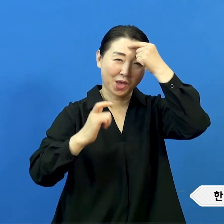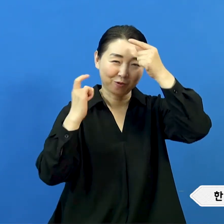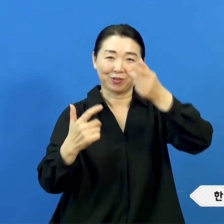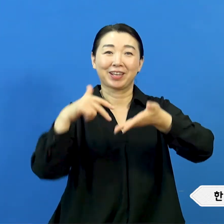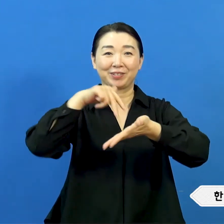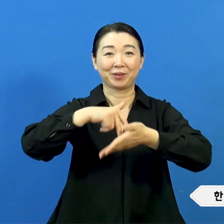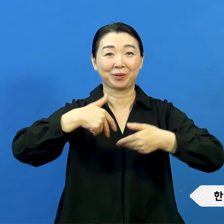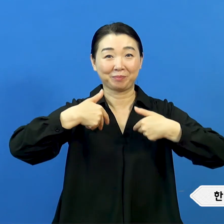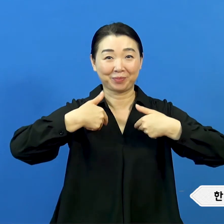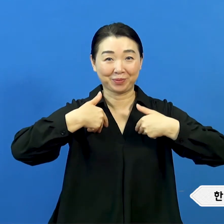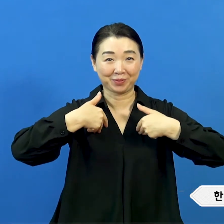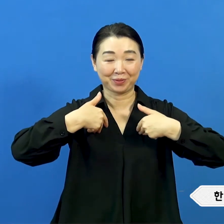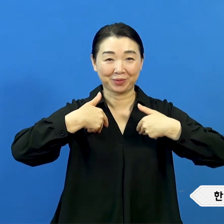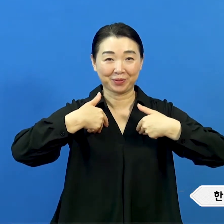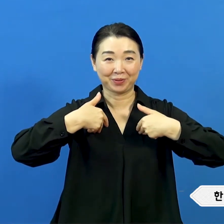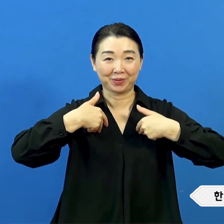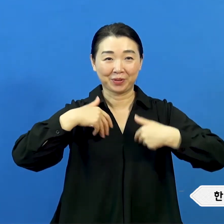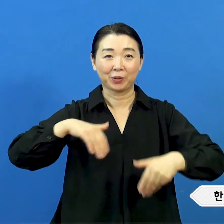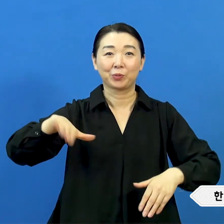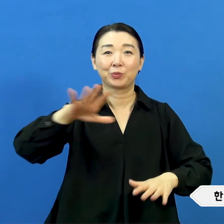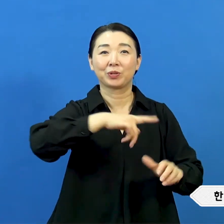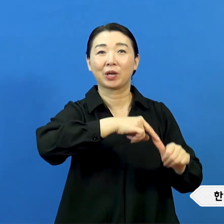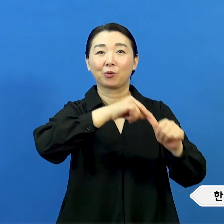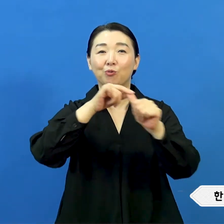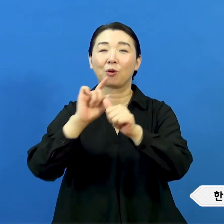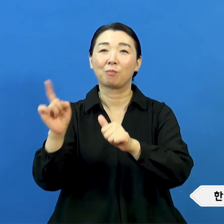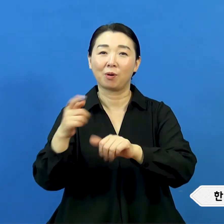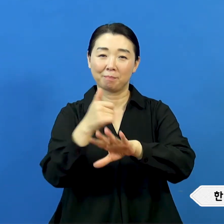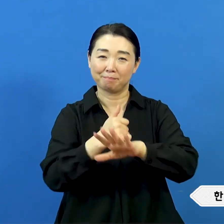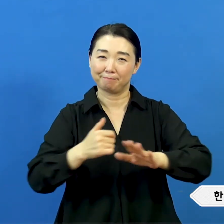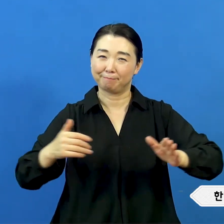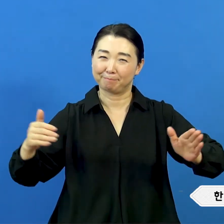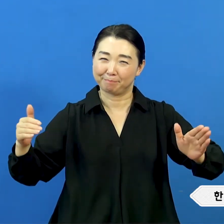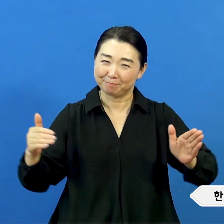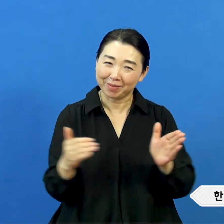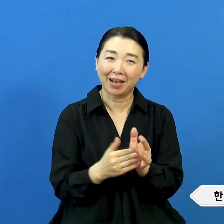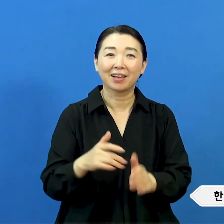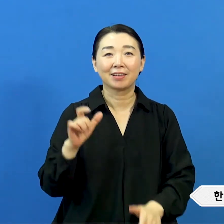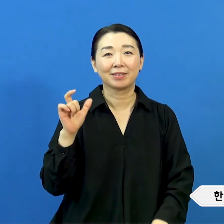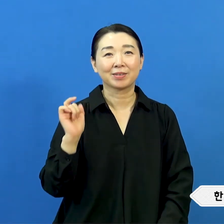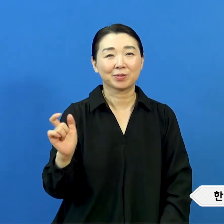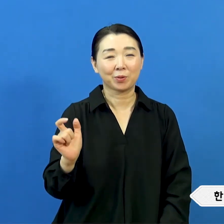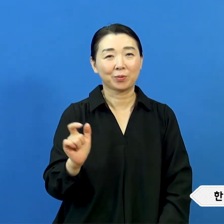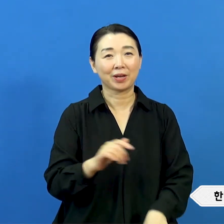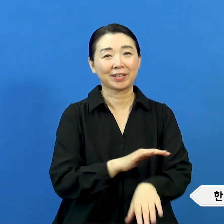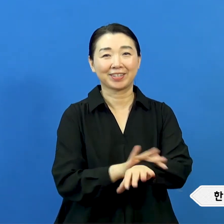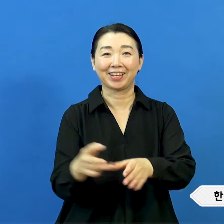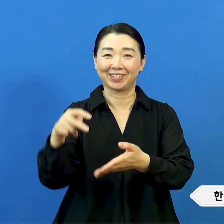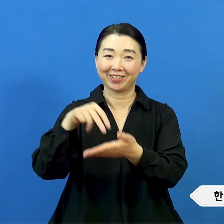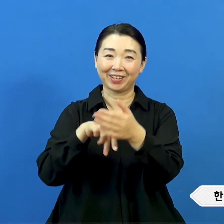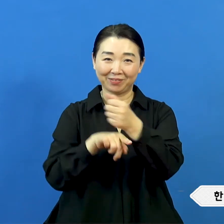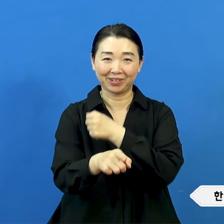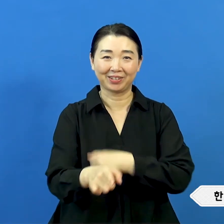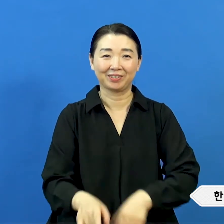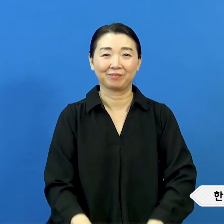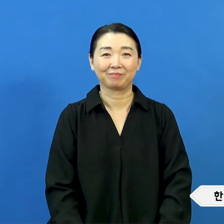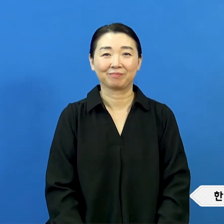하면 우리의 구원은 끝까지 견고하게 서 있다 하는 뜻입니다.